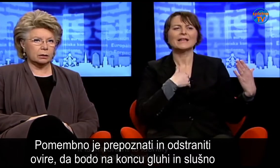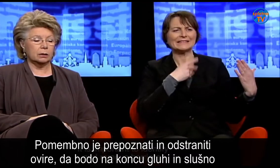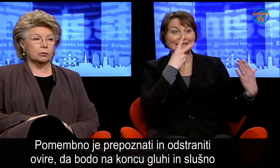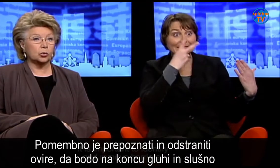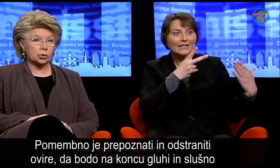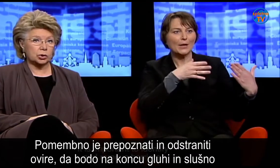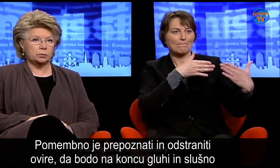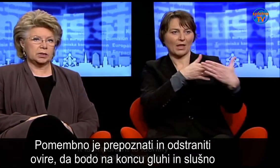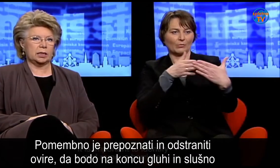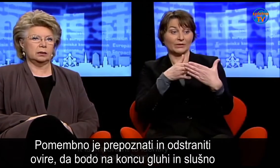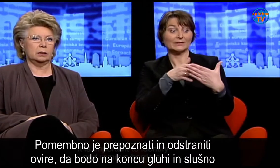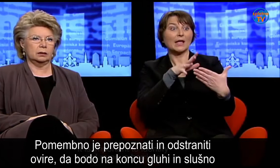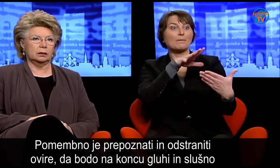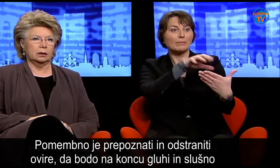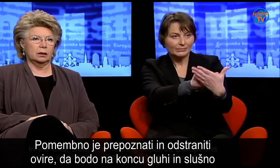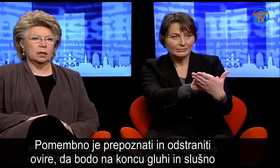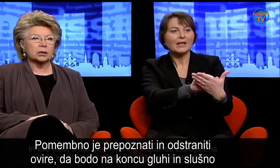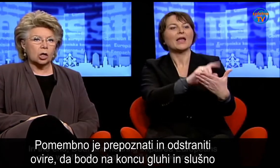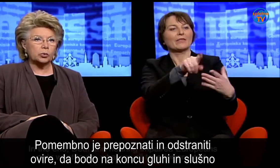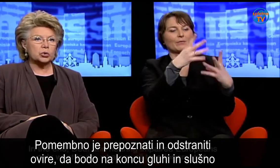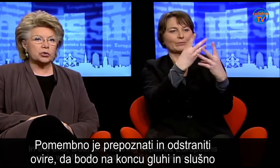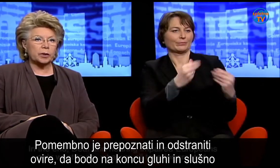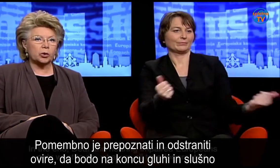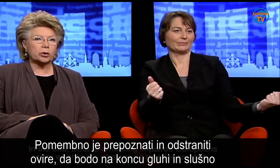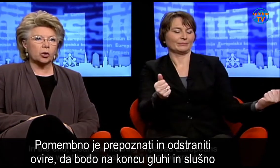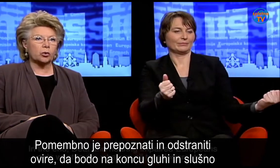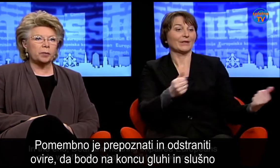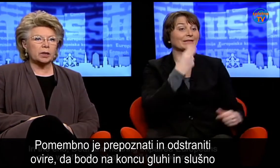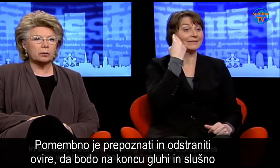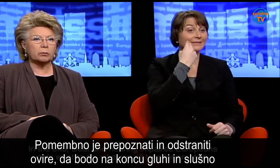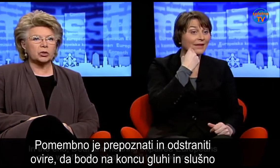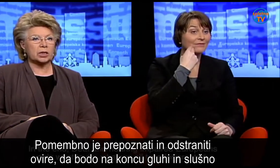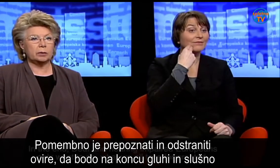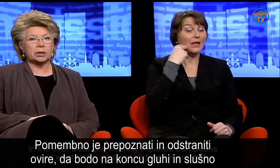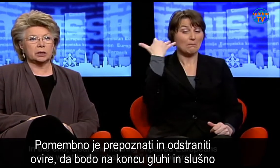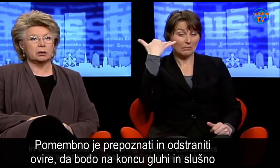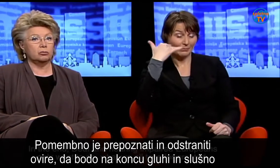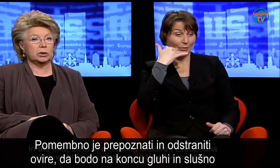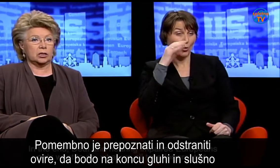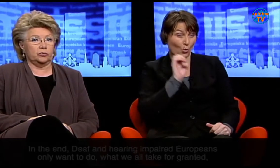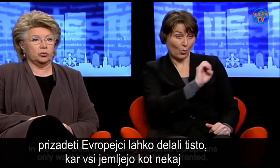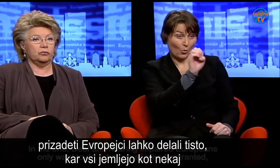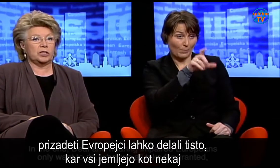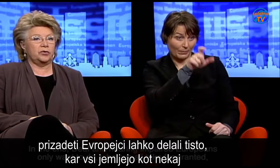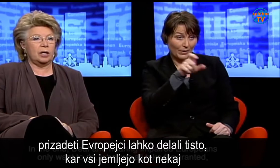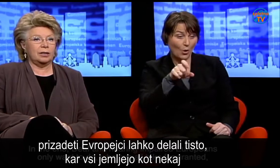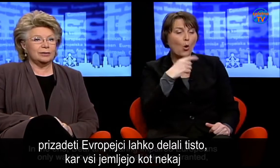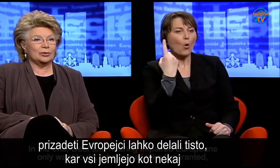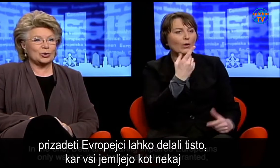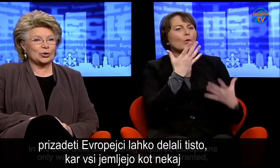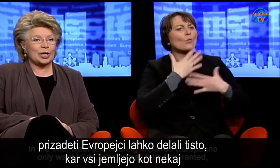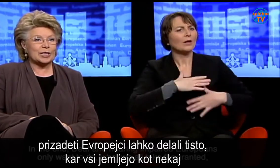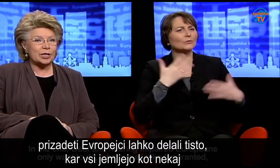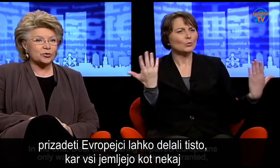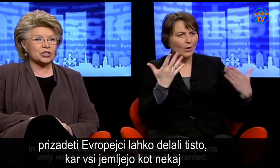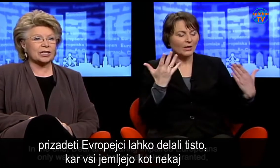erkennen und beseitigen. Taube und schwerhörige Europäer möchten nämlich nur das tun, was wir alle